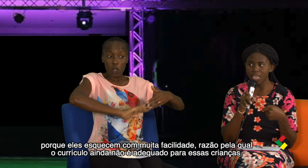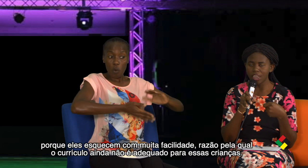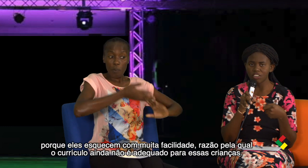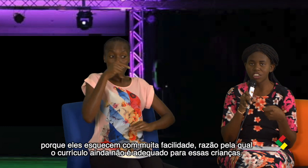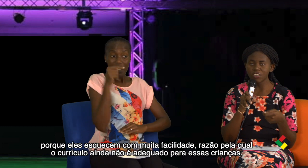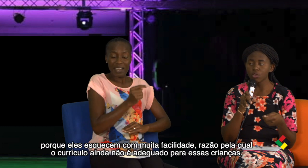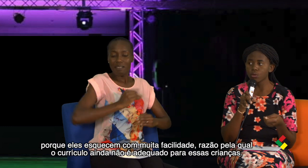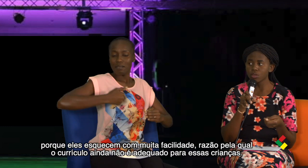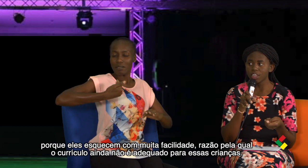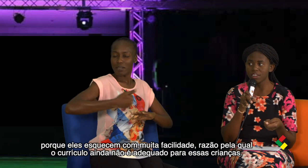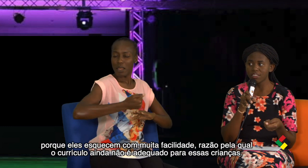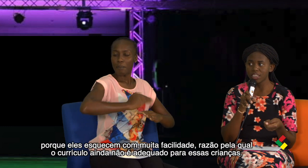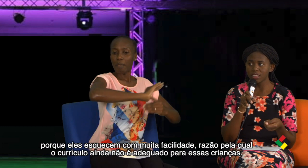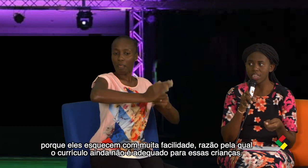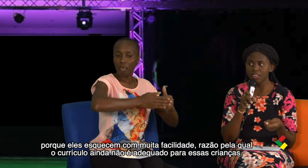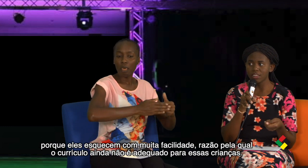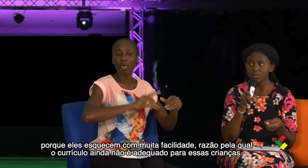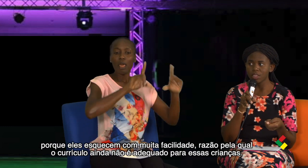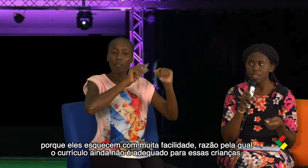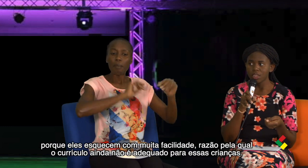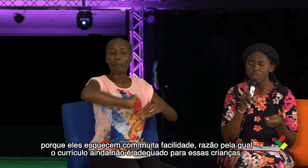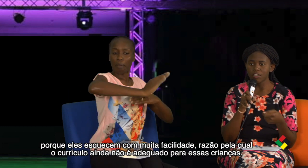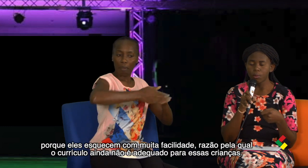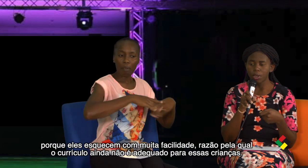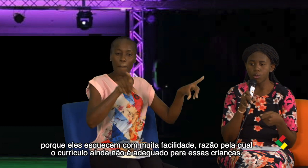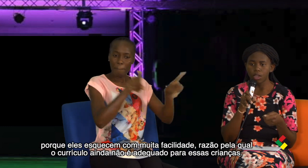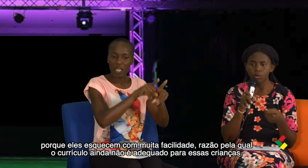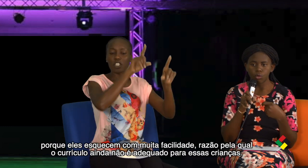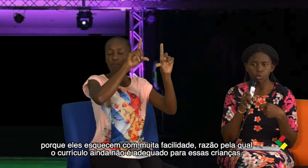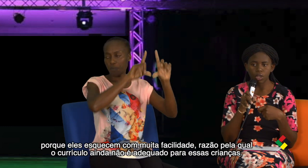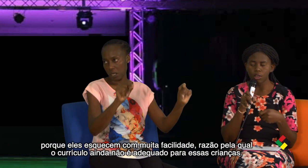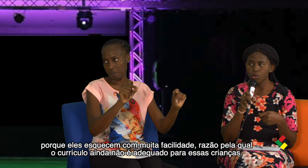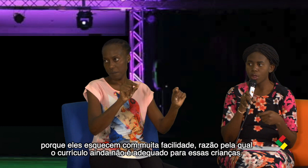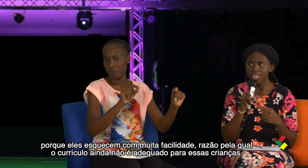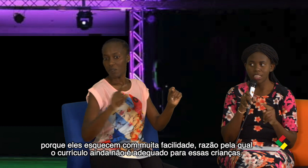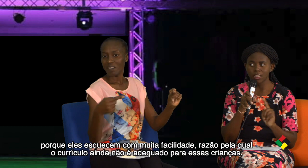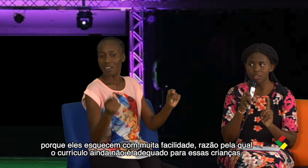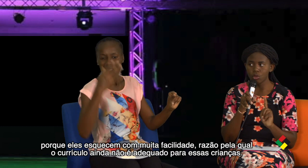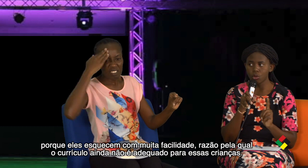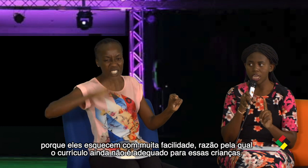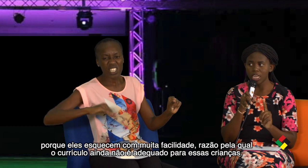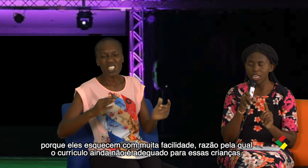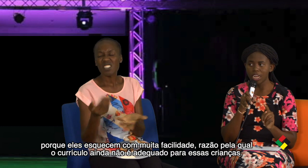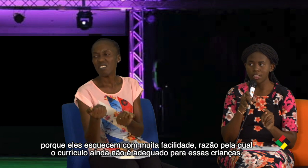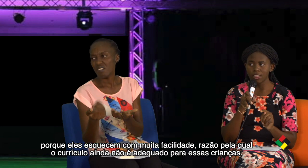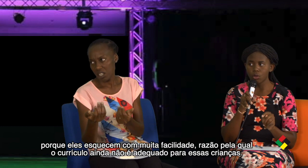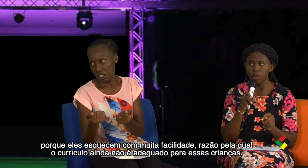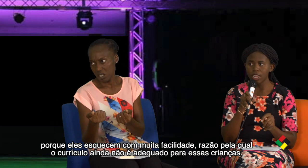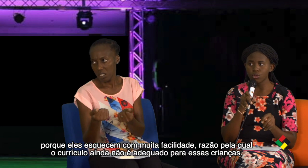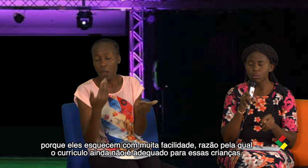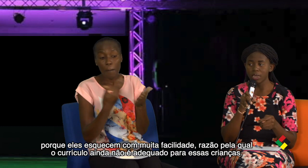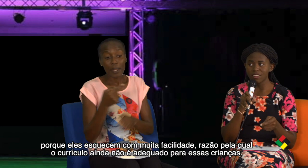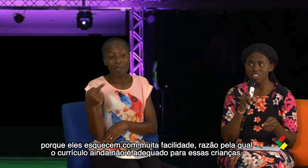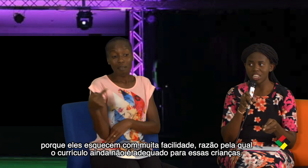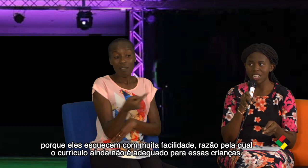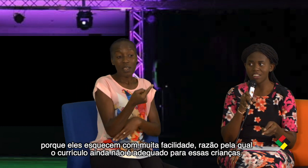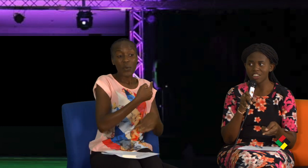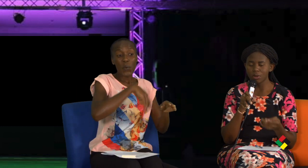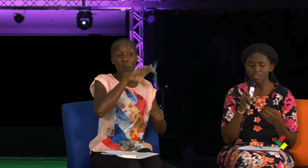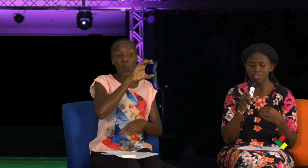eles esqueçam com muita facilidade. Razão pela qual o currículo ainda não é adequado para essas crianças. Precisamos